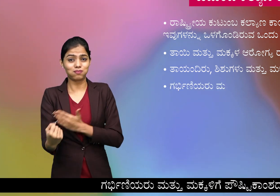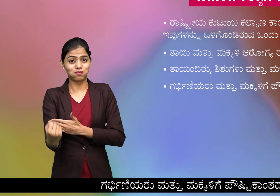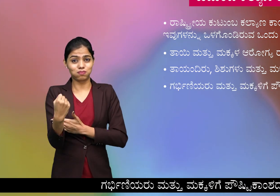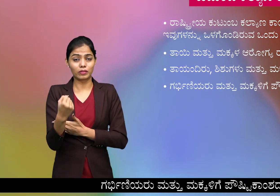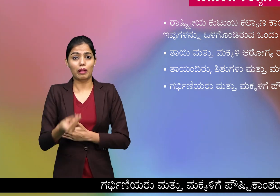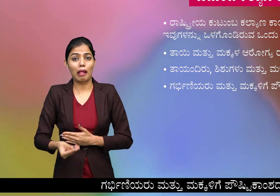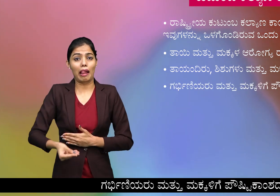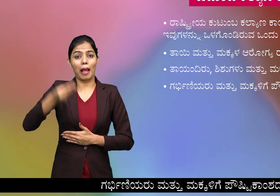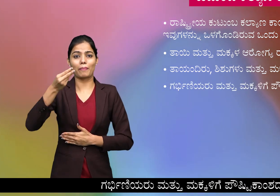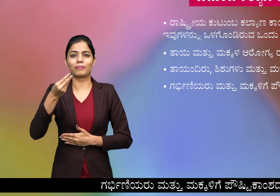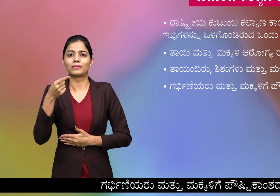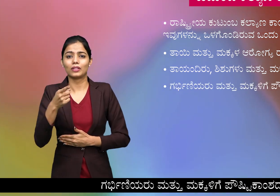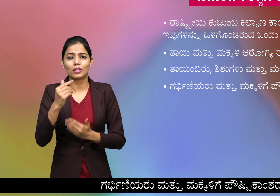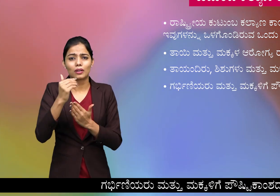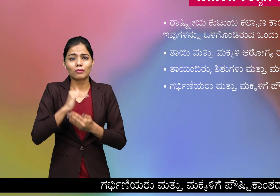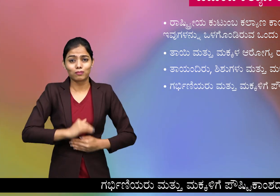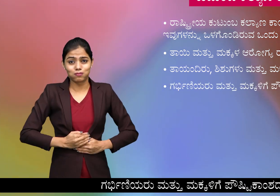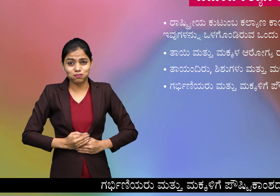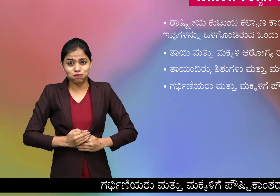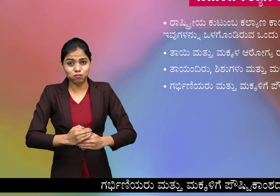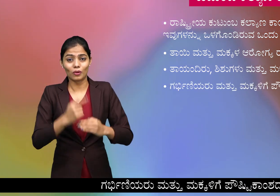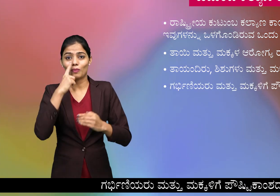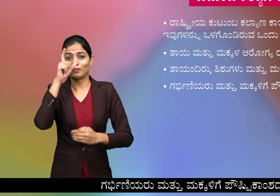ಗರ್ಭಿಣಿಯರು ಮತ್ತು ಮಕ್ಕಳಿಗೆ ಪೌಷ್ಟಿಕಾಂಶದ ಪೂರಕ,